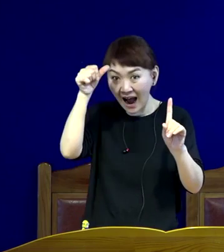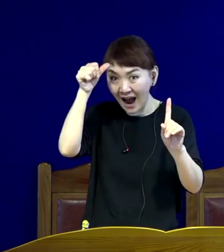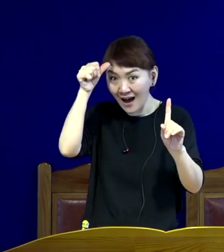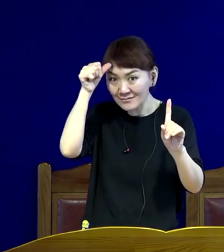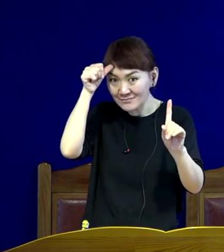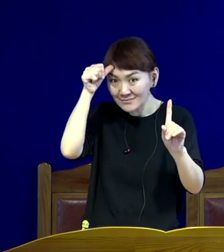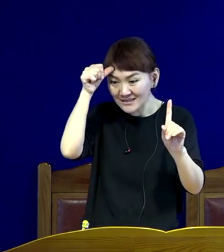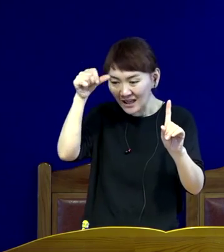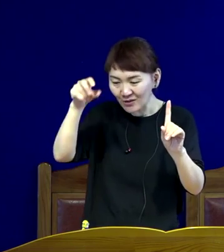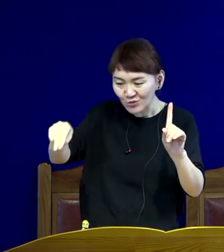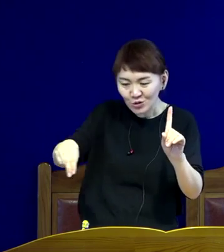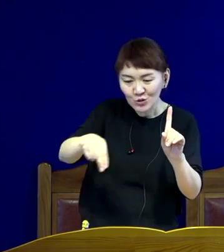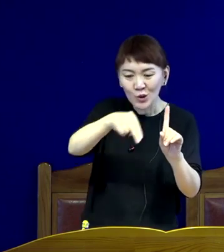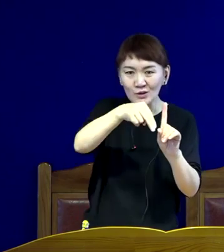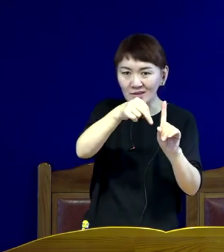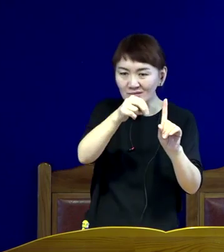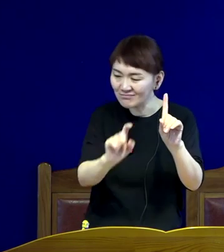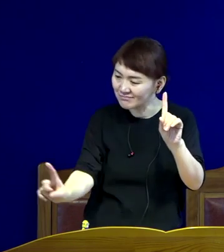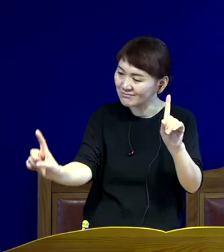Ева